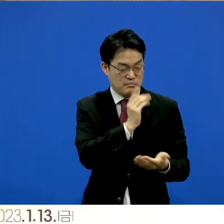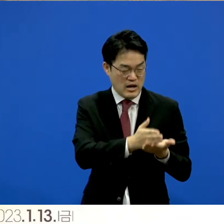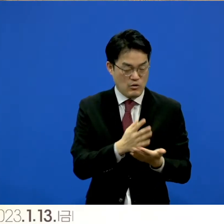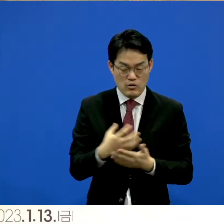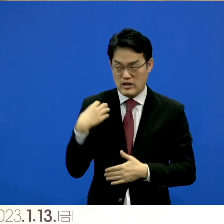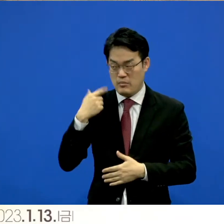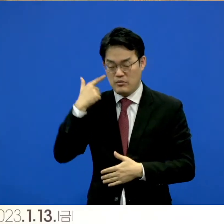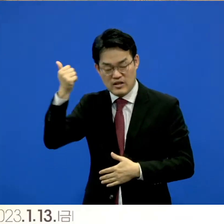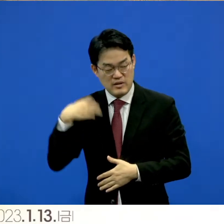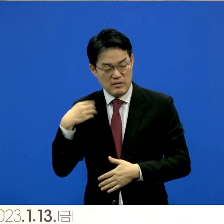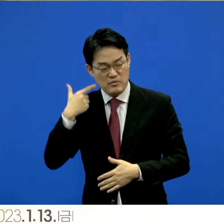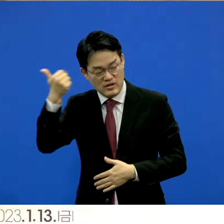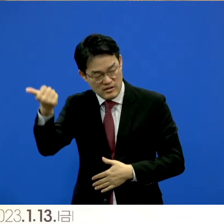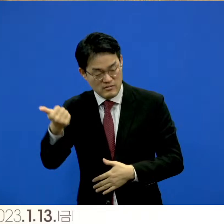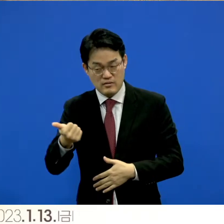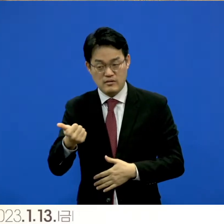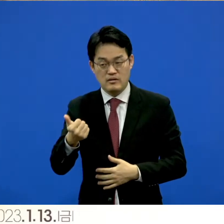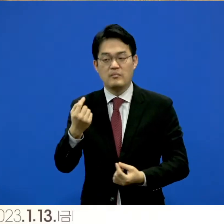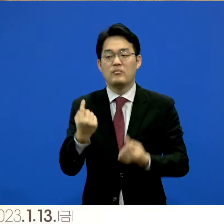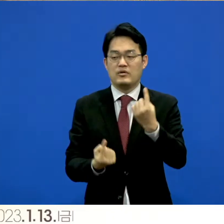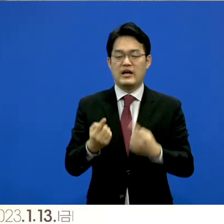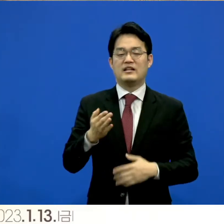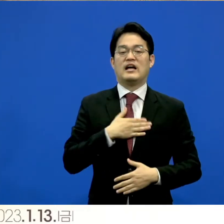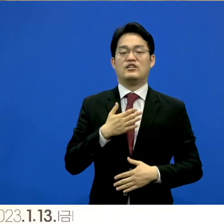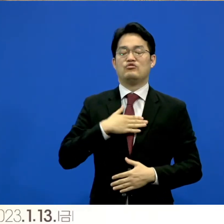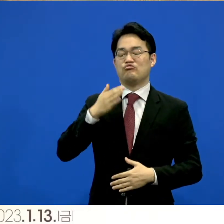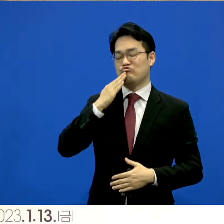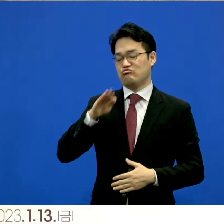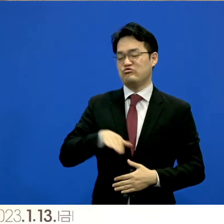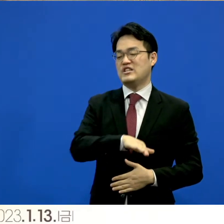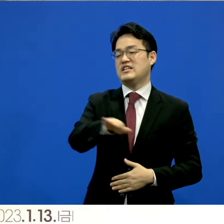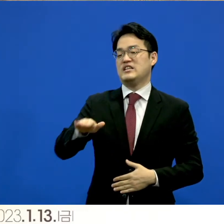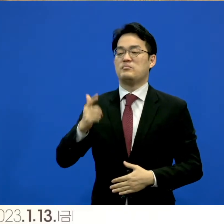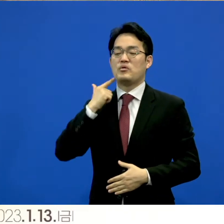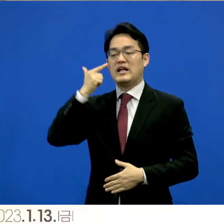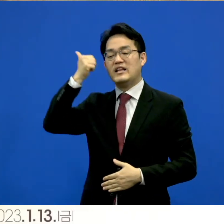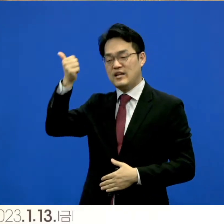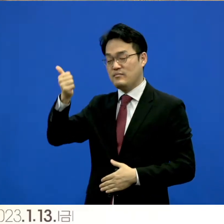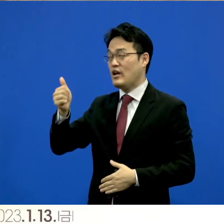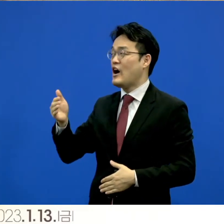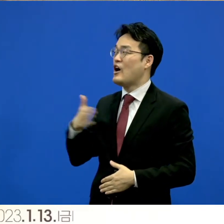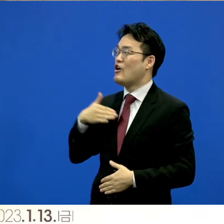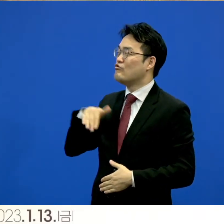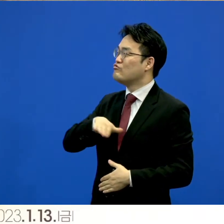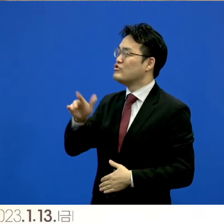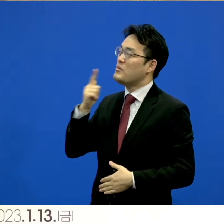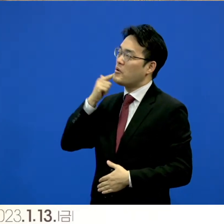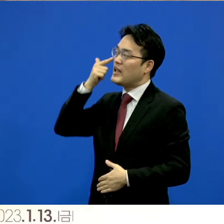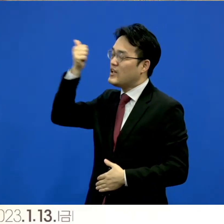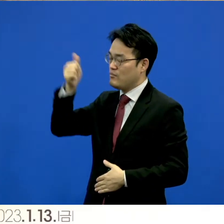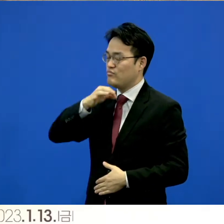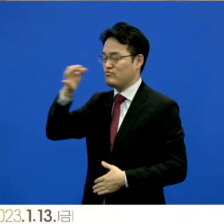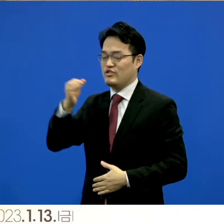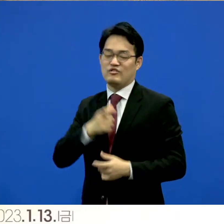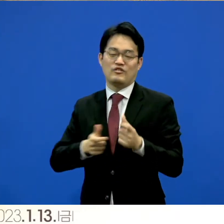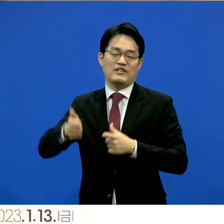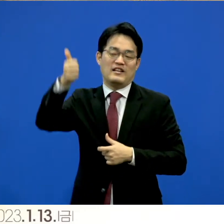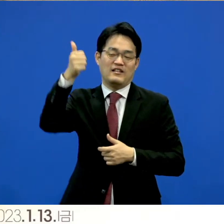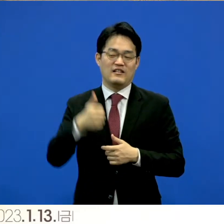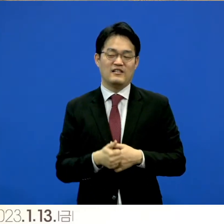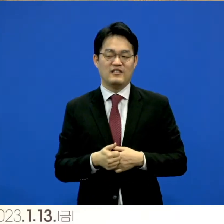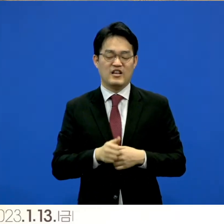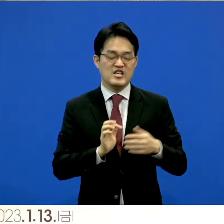이기현 담임 목사님보다 우리 목사님이 더 좋아. 우리 목사님이 더 좋아. 담임 목사님의